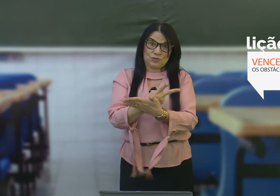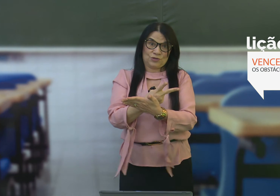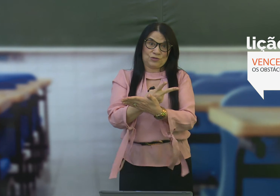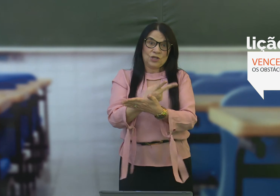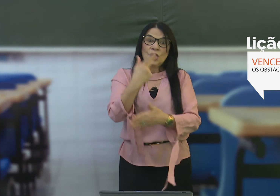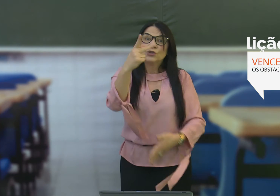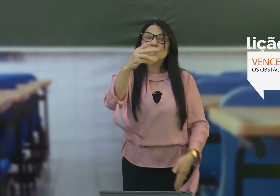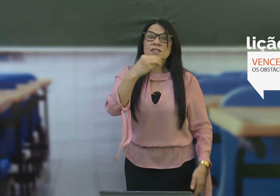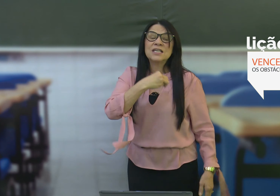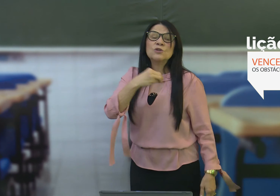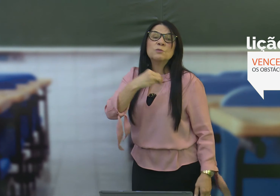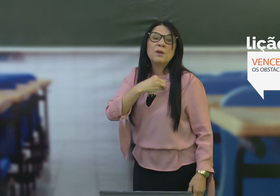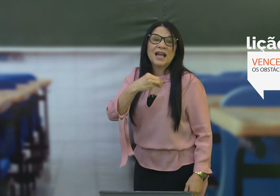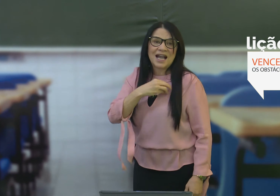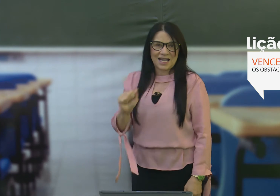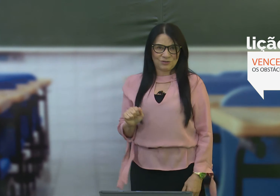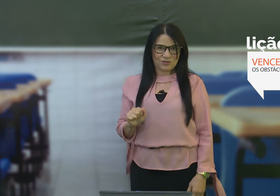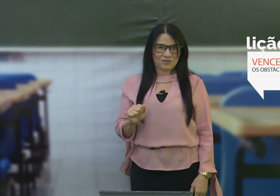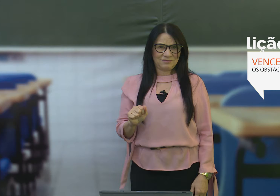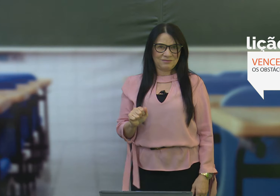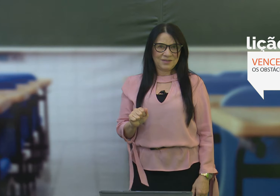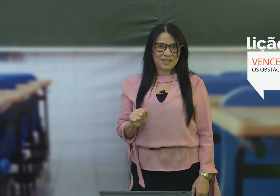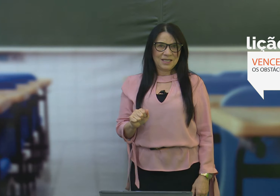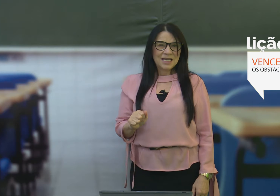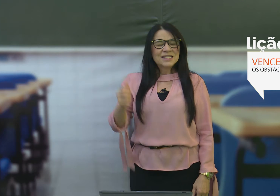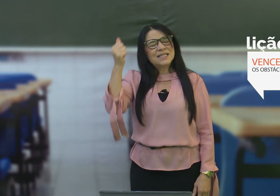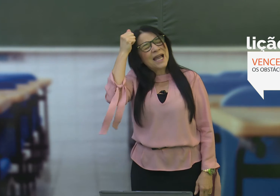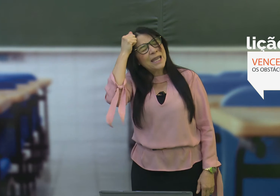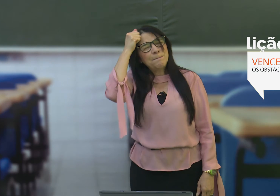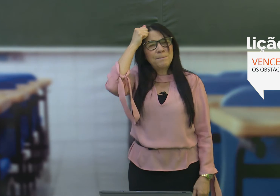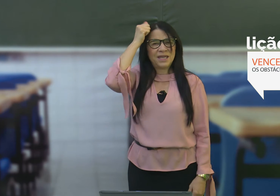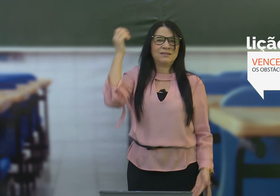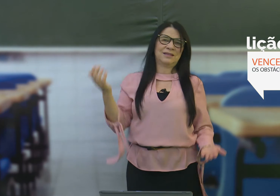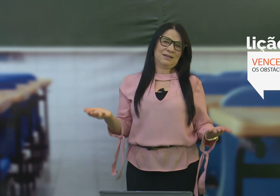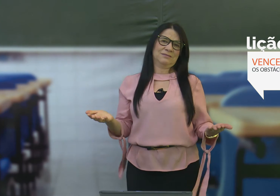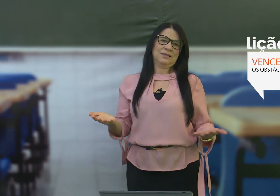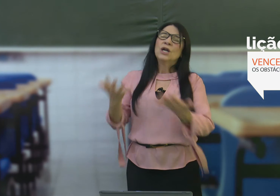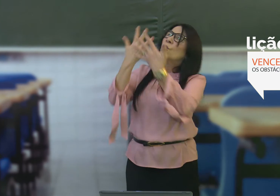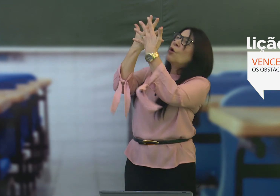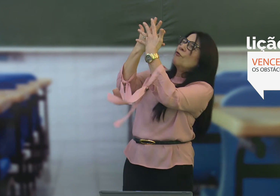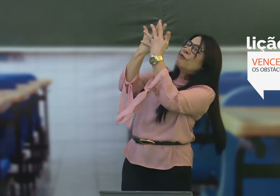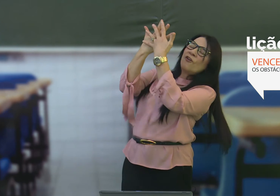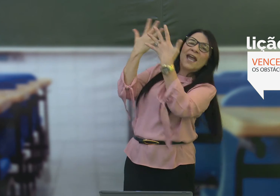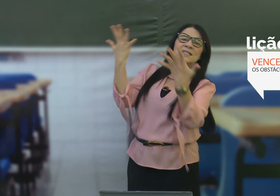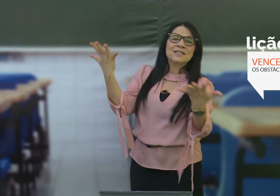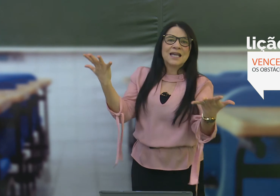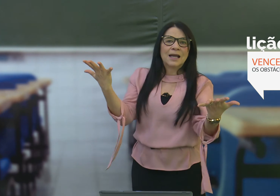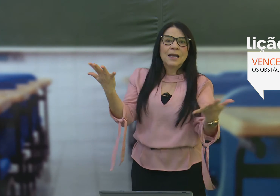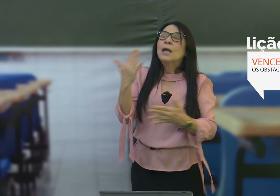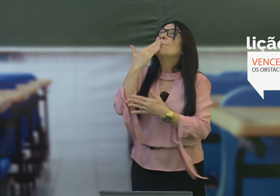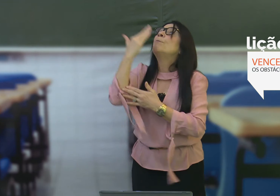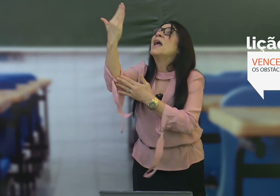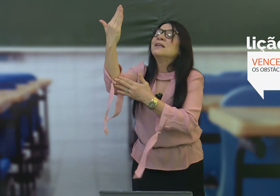erros, dos seus pecados. Se arrependa, confessa,